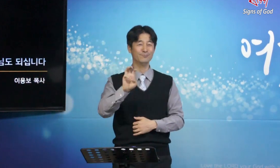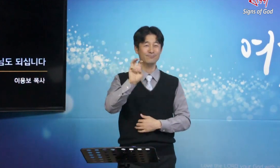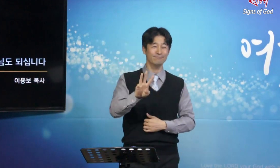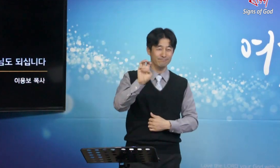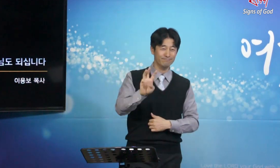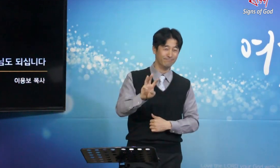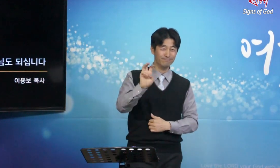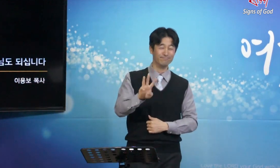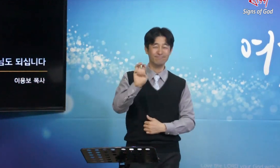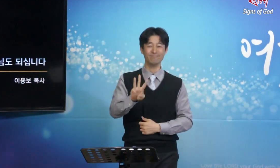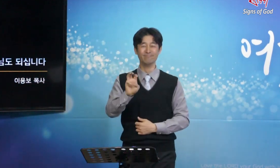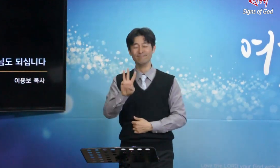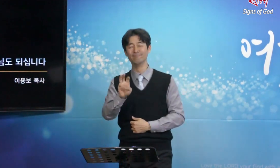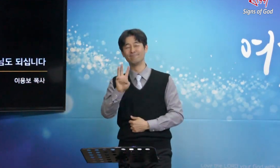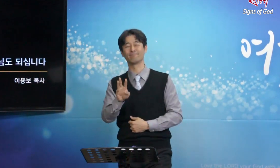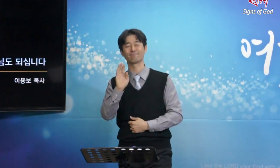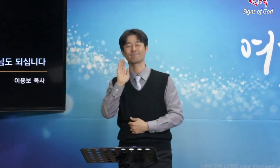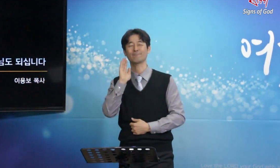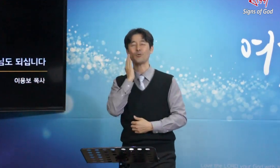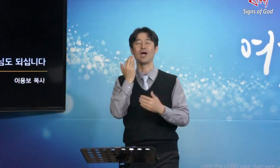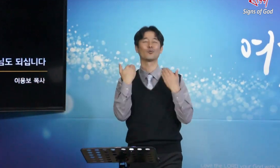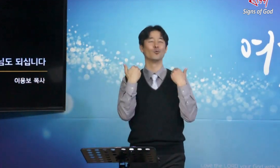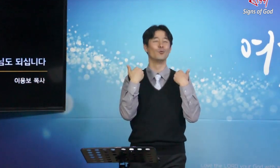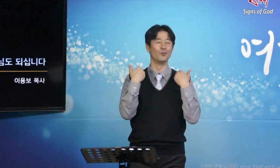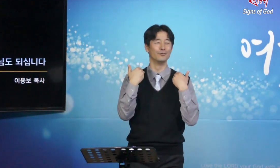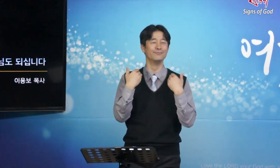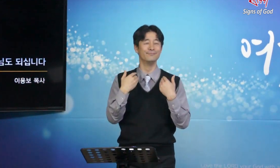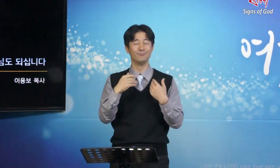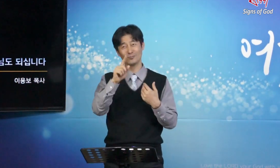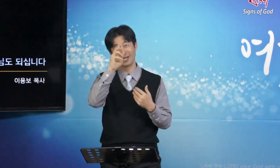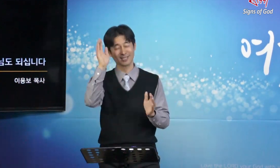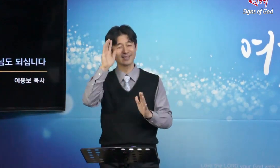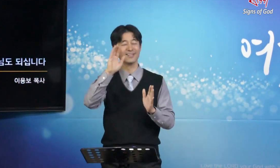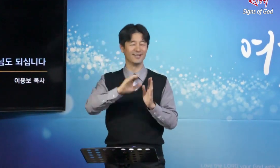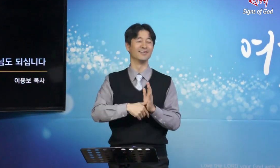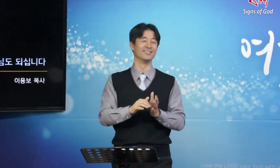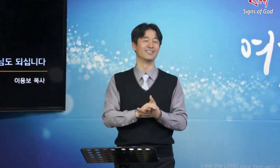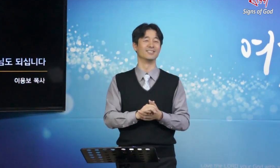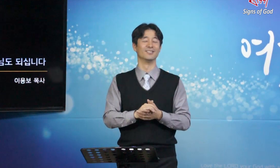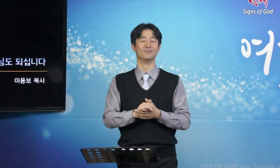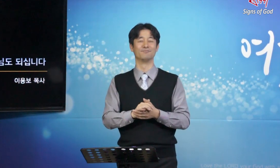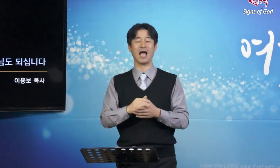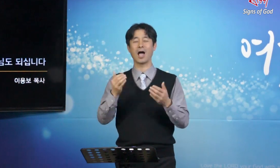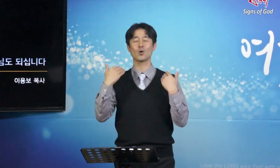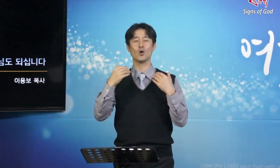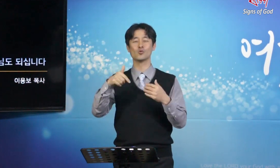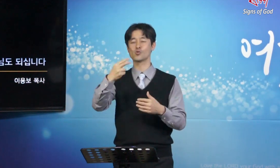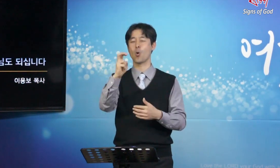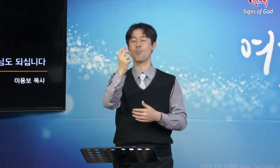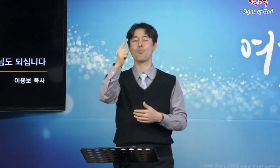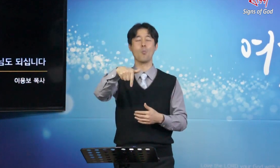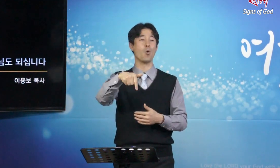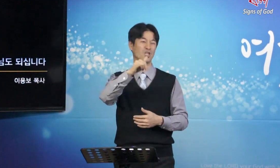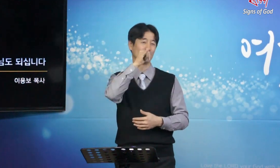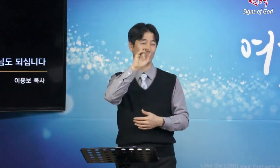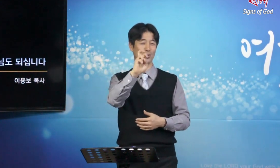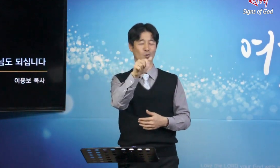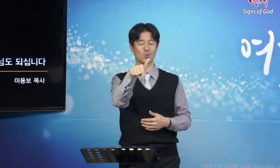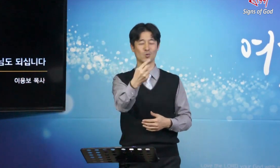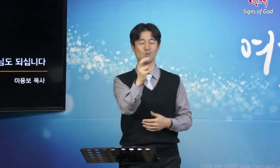같아요. 제가 광주에서 농아학교를 다녔습니다. 중학교 1학년 때 학교에